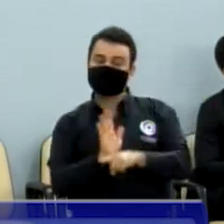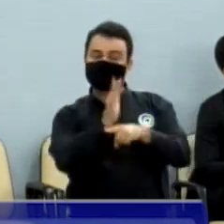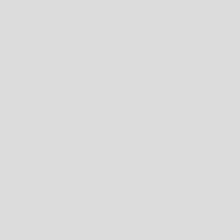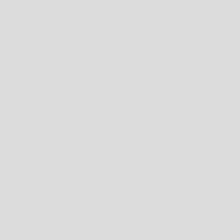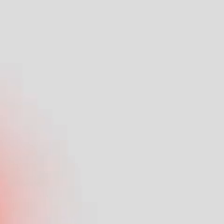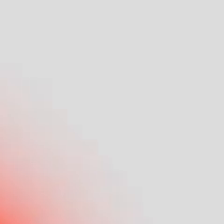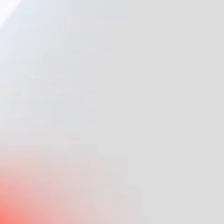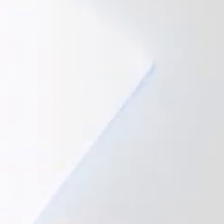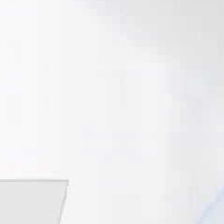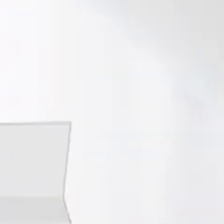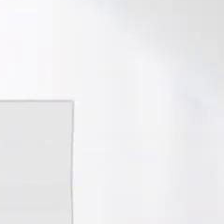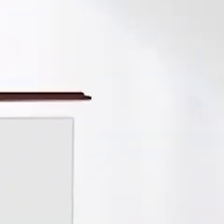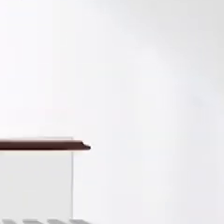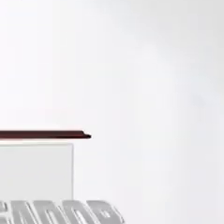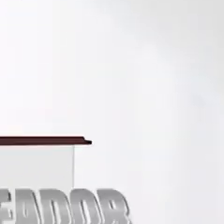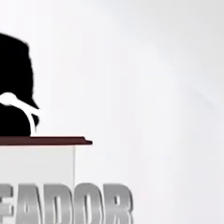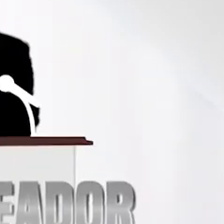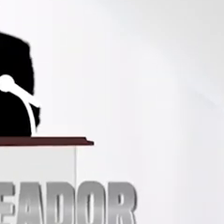Obrigado.